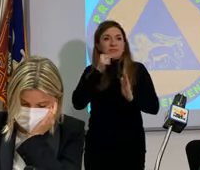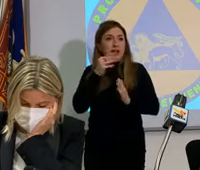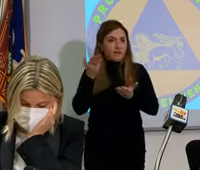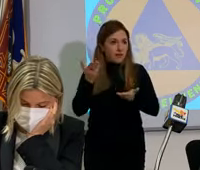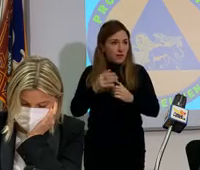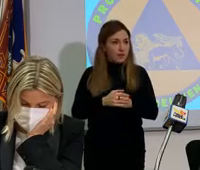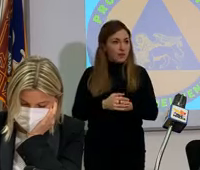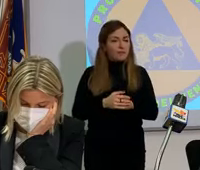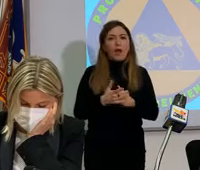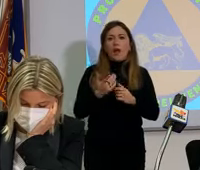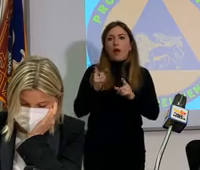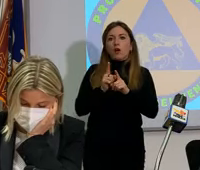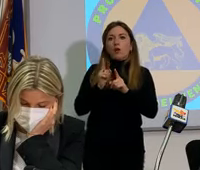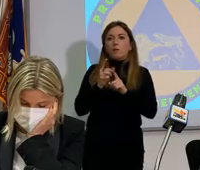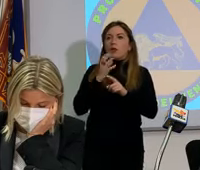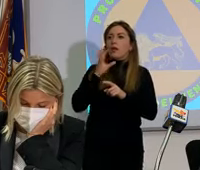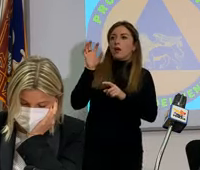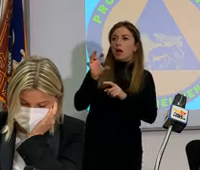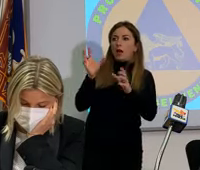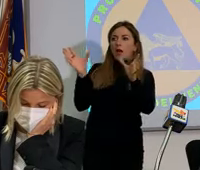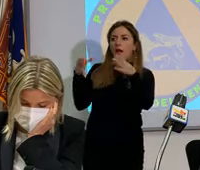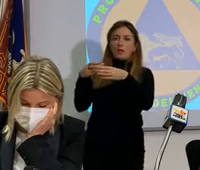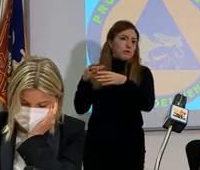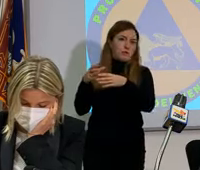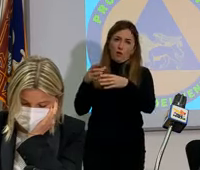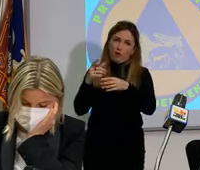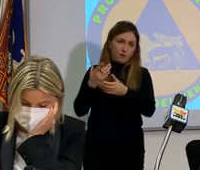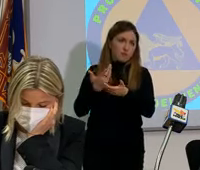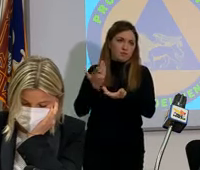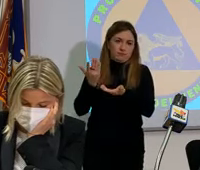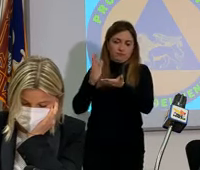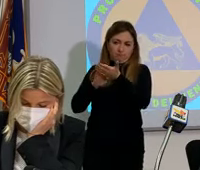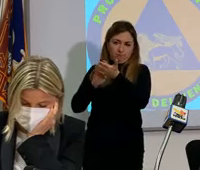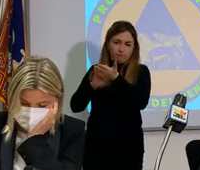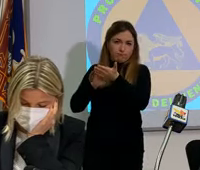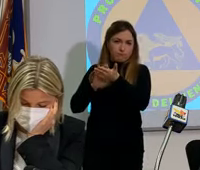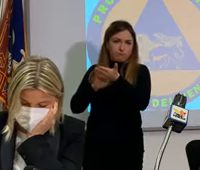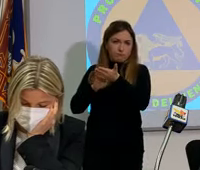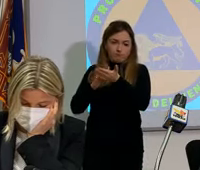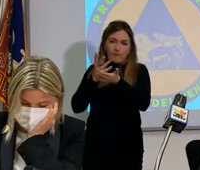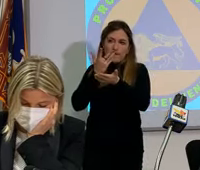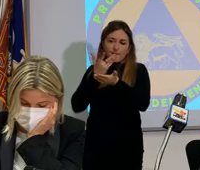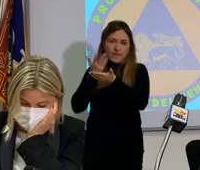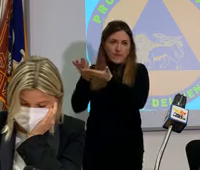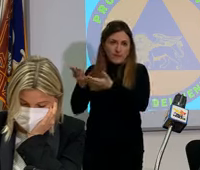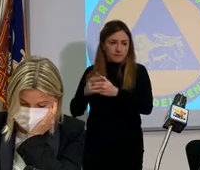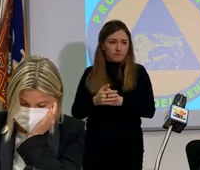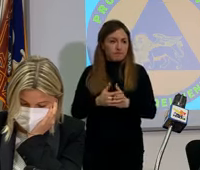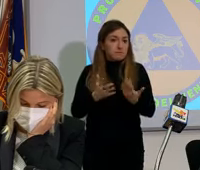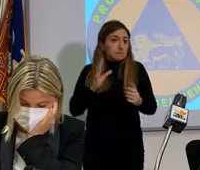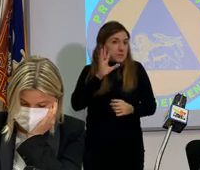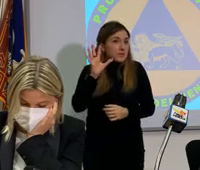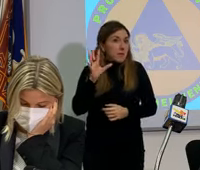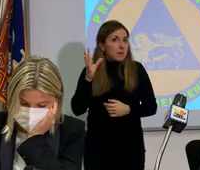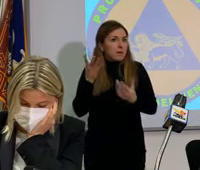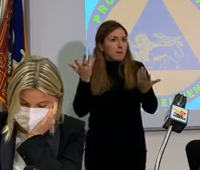c'è un apprezzamento e e mi sembra che le cose comunque siano